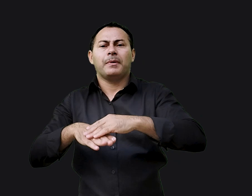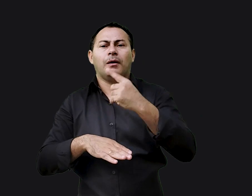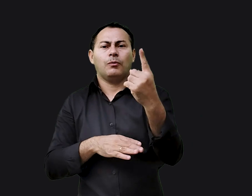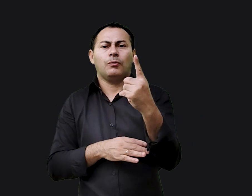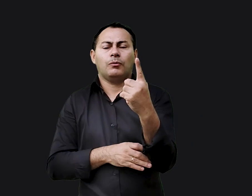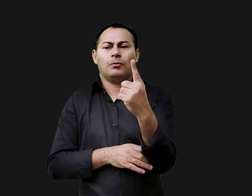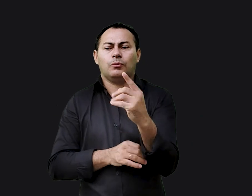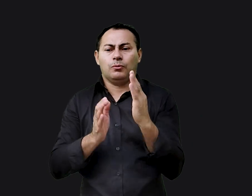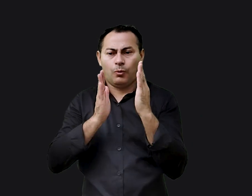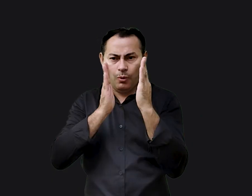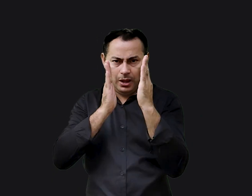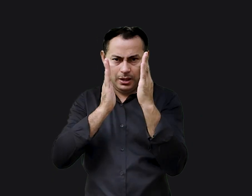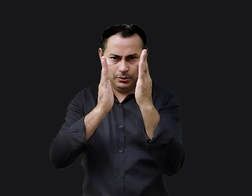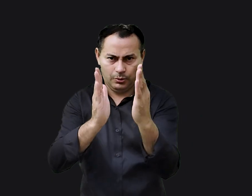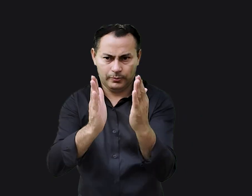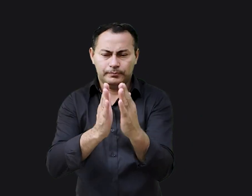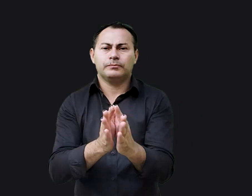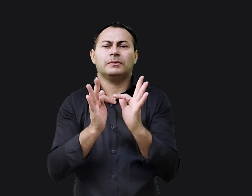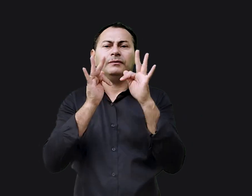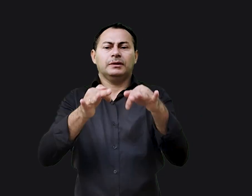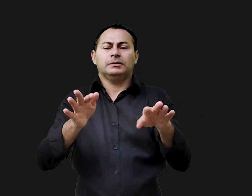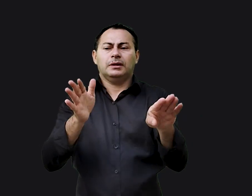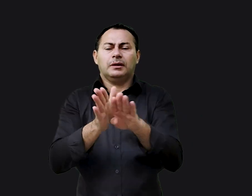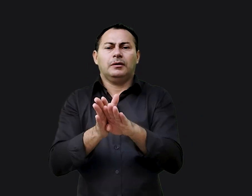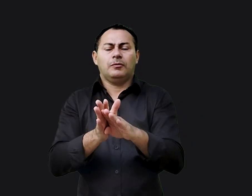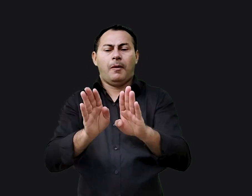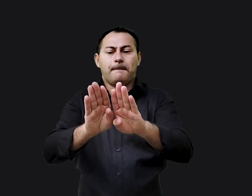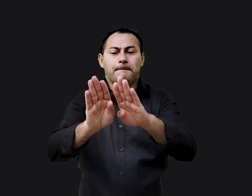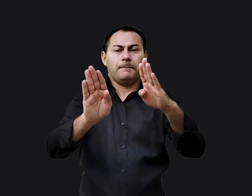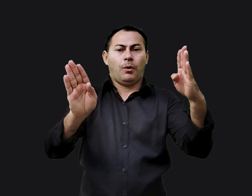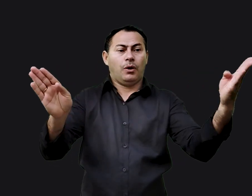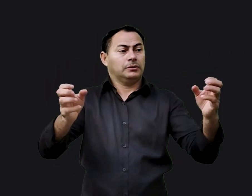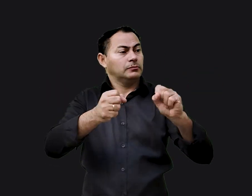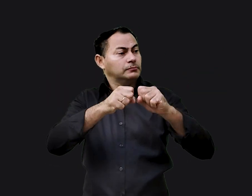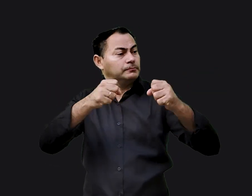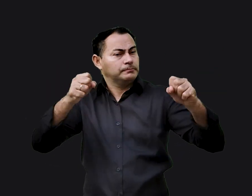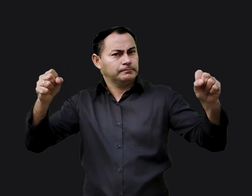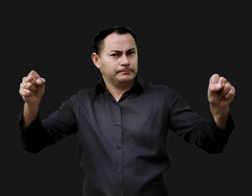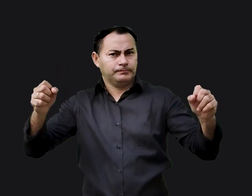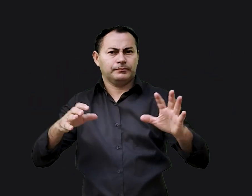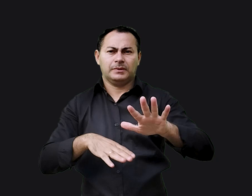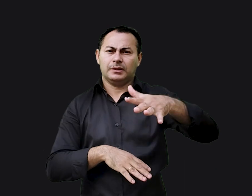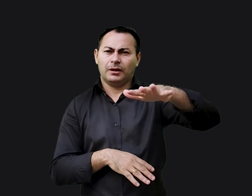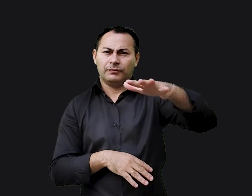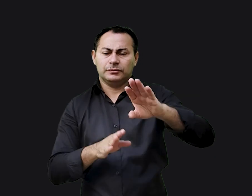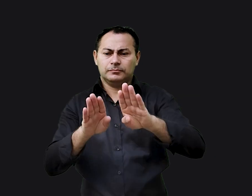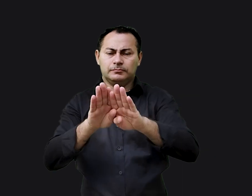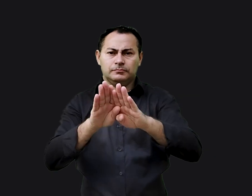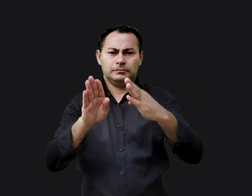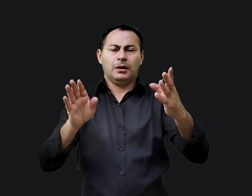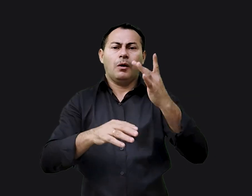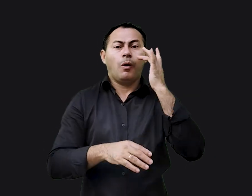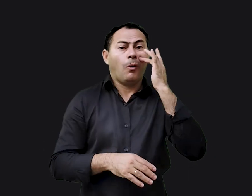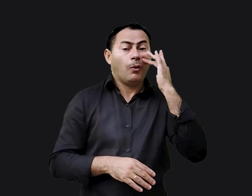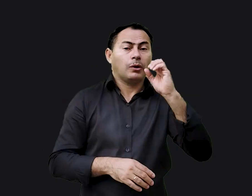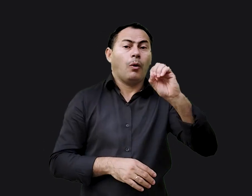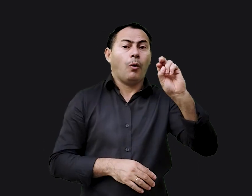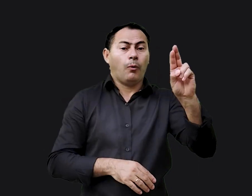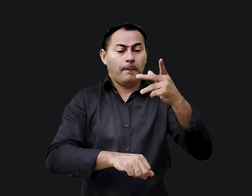chegaria mais um corredor finalmente chegaria a uma porta enorme Talvez uma porta de Ouro